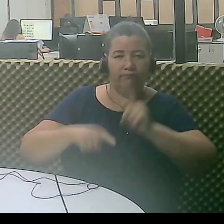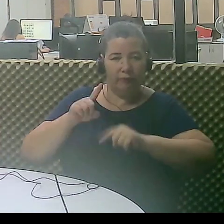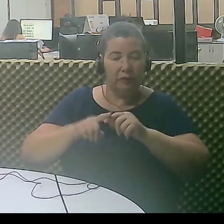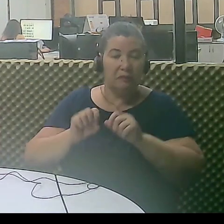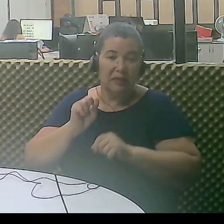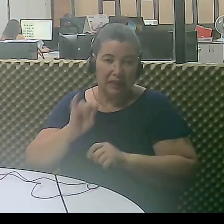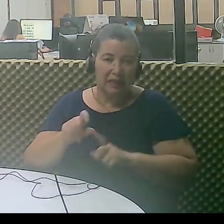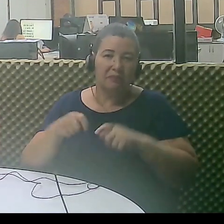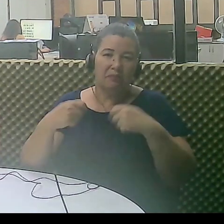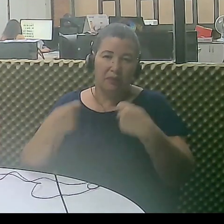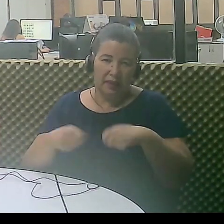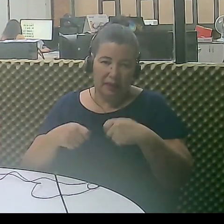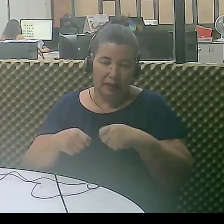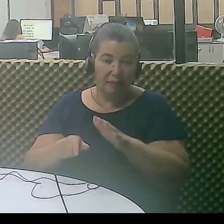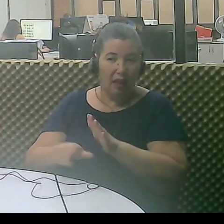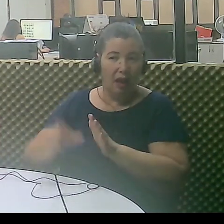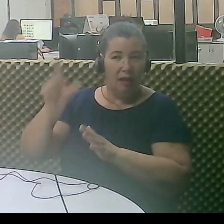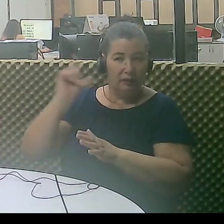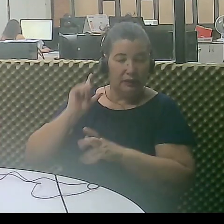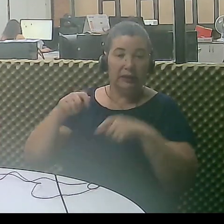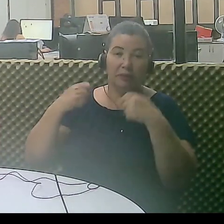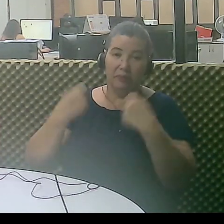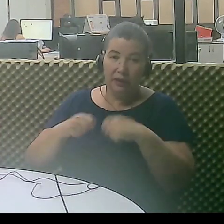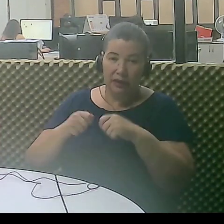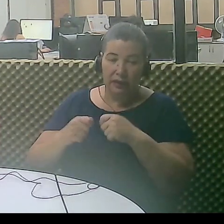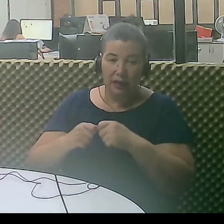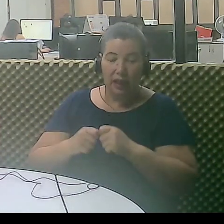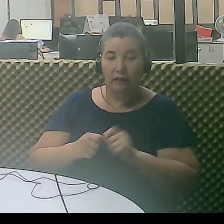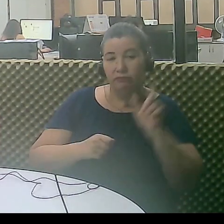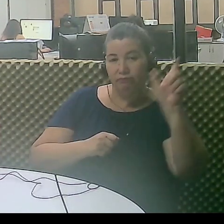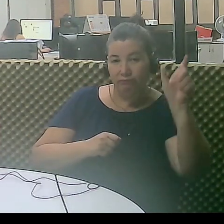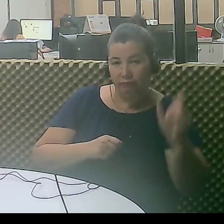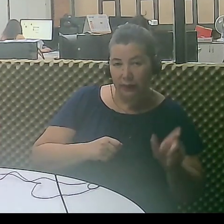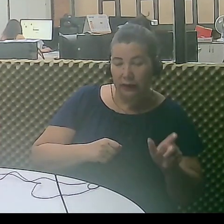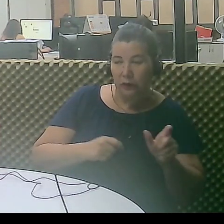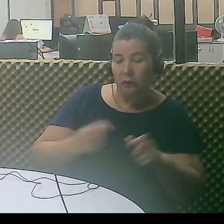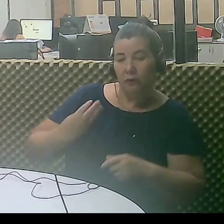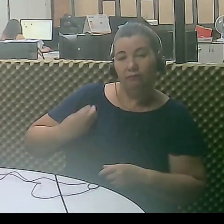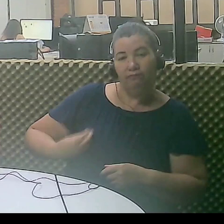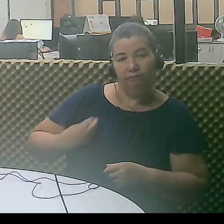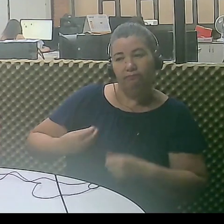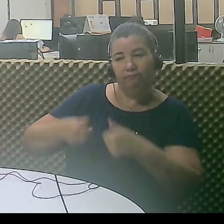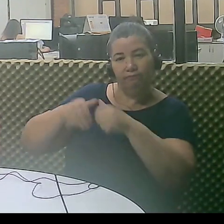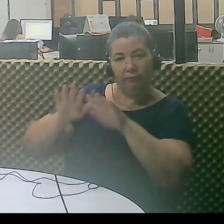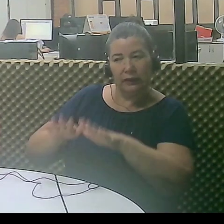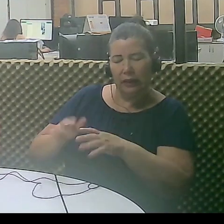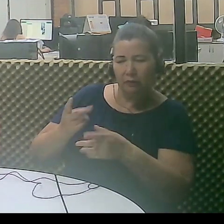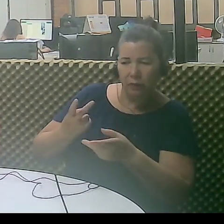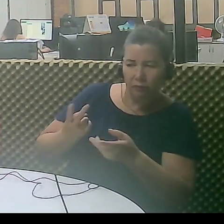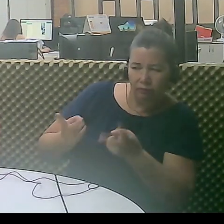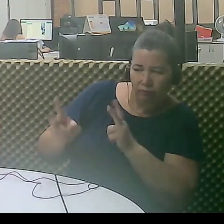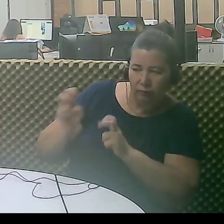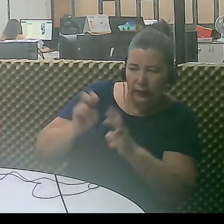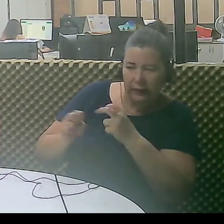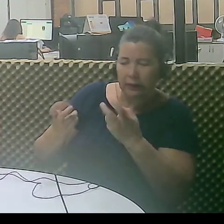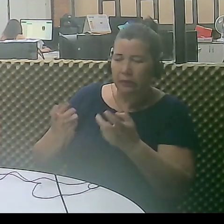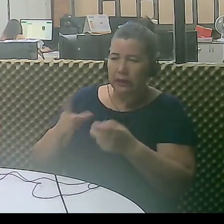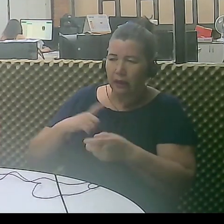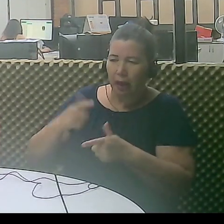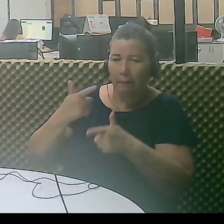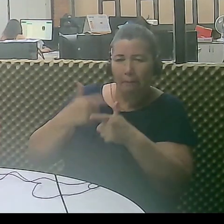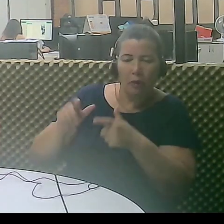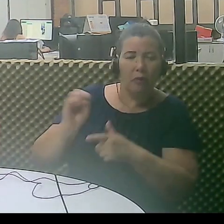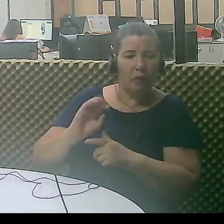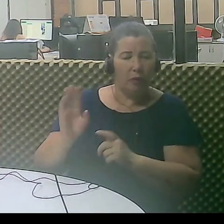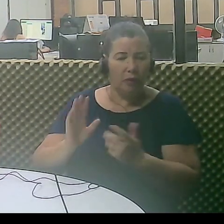necessário. Anteriormente, era preciso que um operador volante estivesse no local para detectar e relatar qualquer problema, o